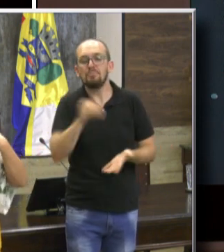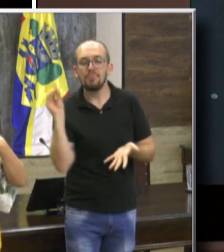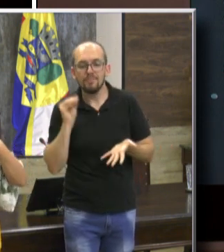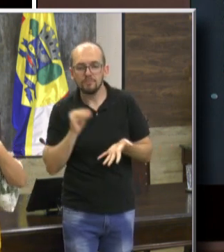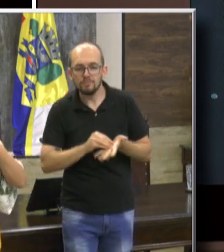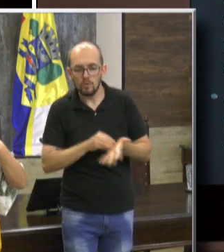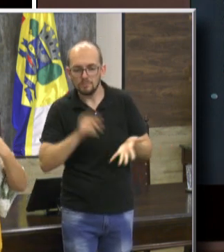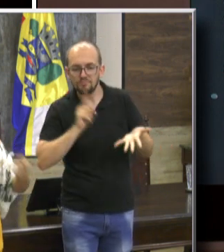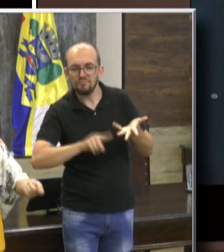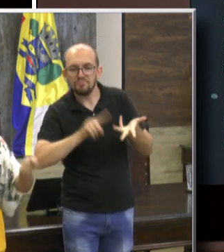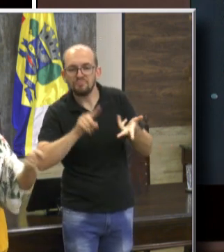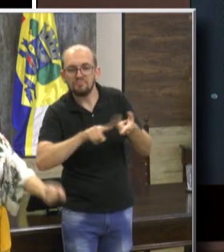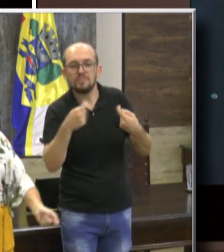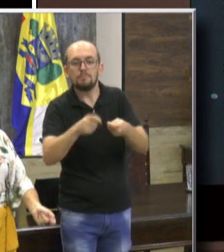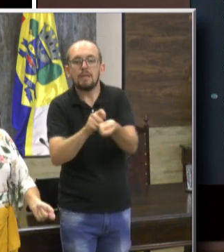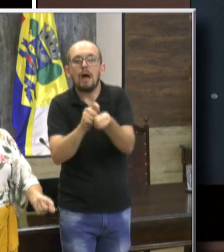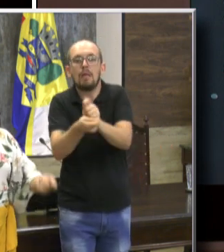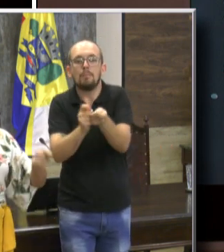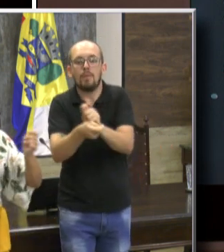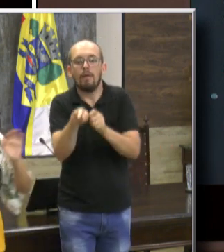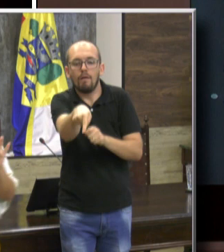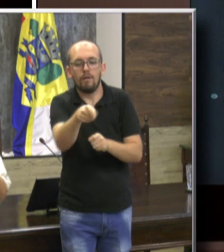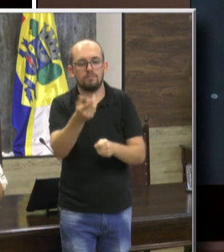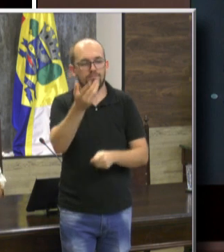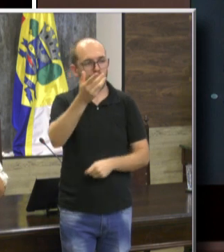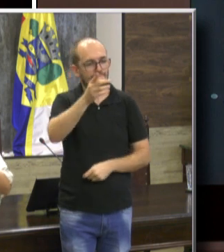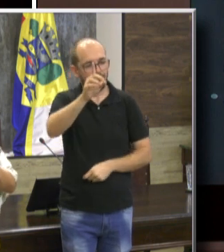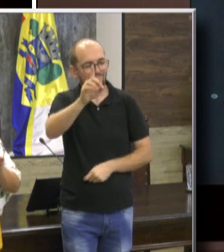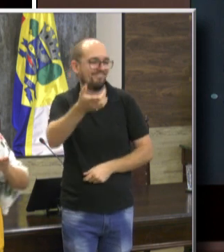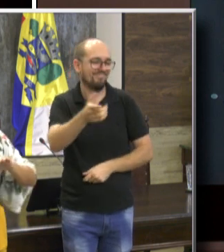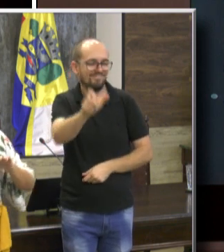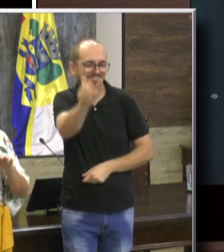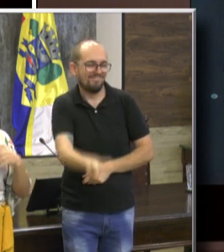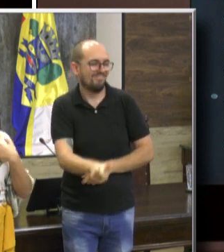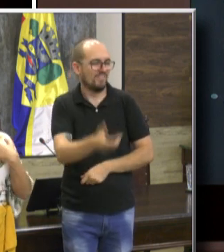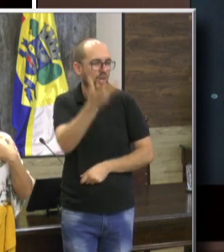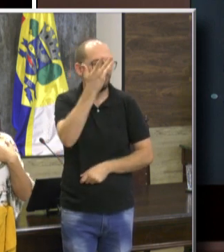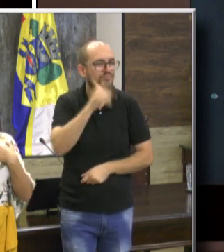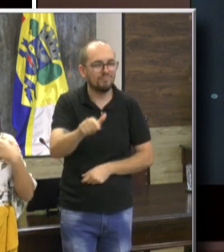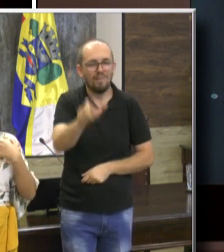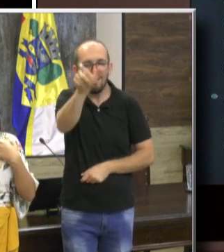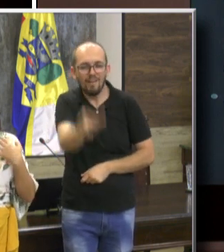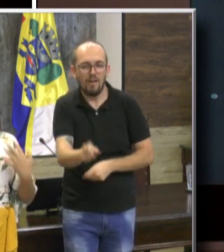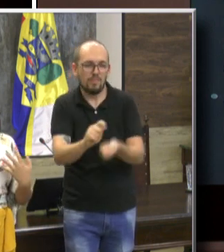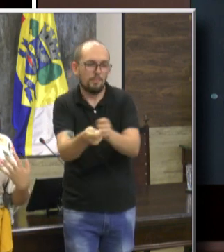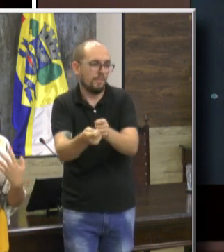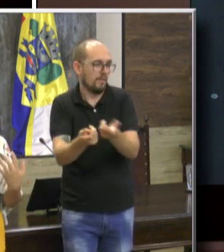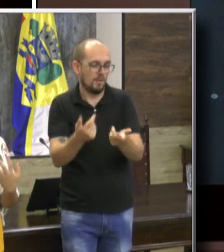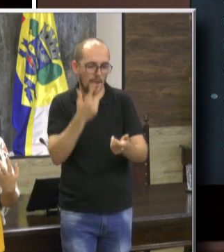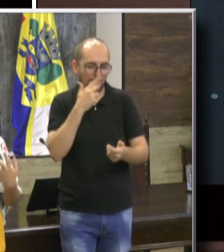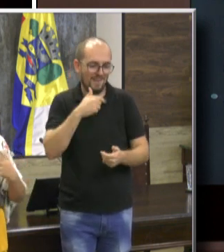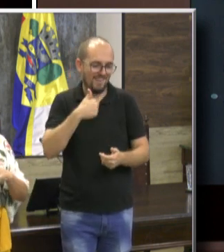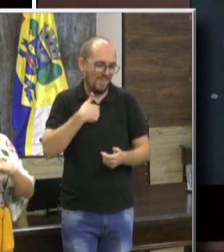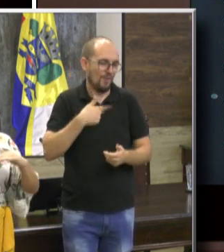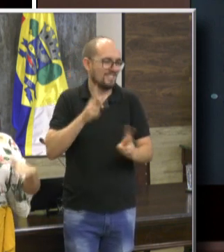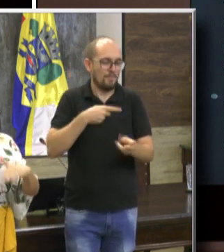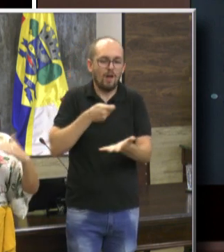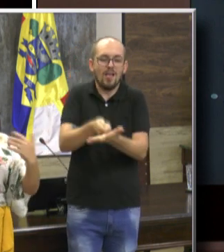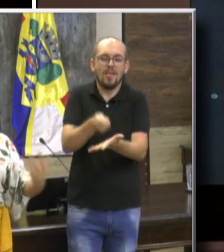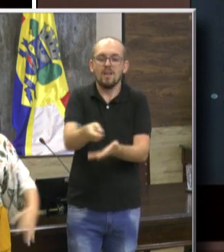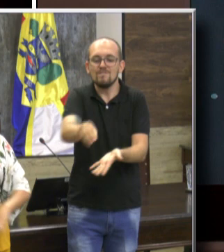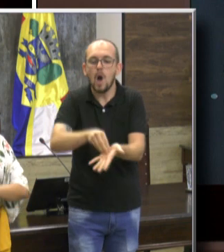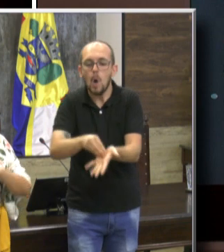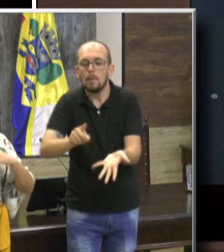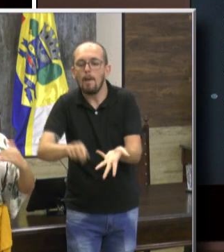às nossas imposições. A gente quer fazer todo mundo... Eu sou muito exigente como educadora, eu quero que todos os